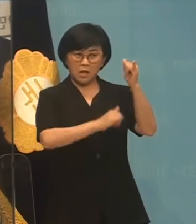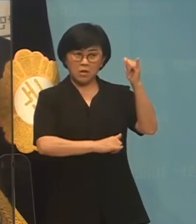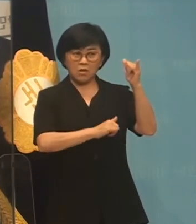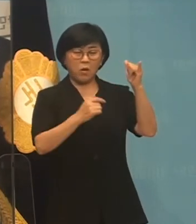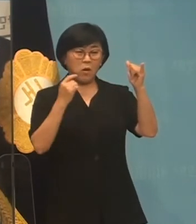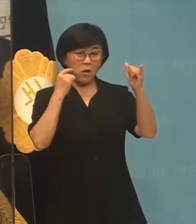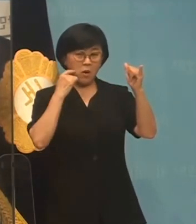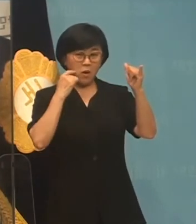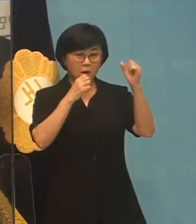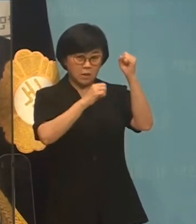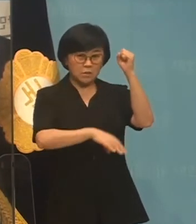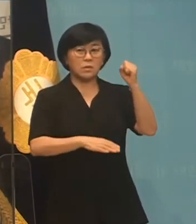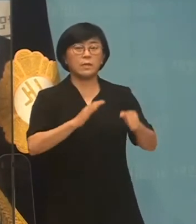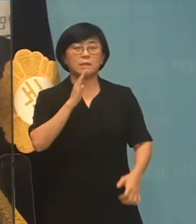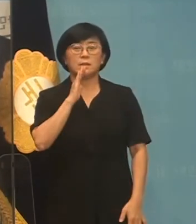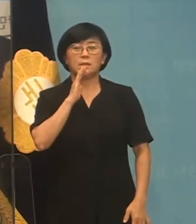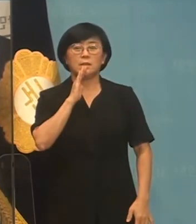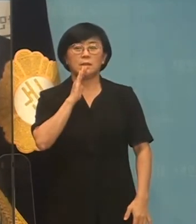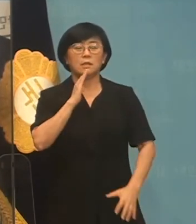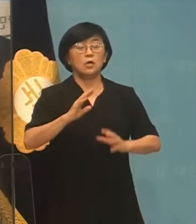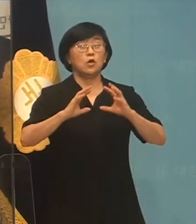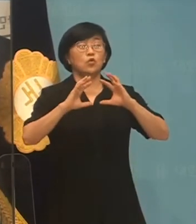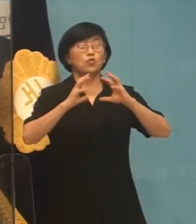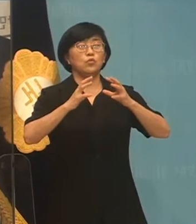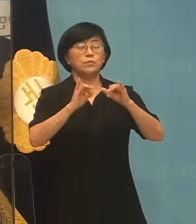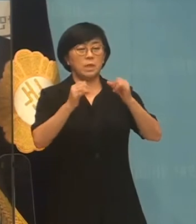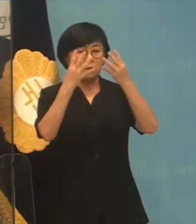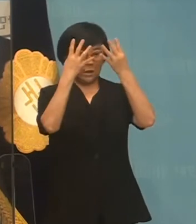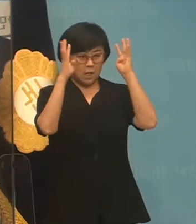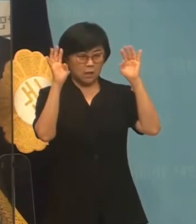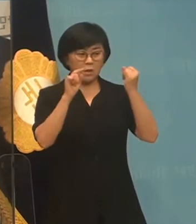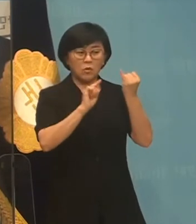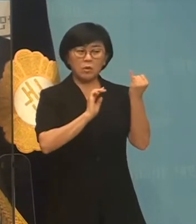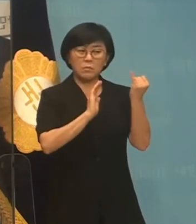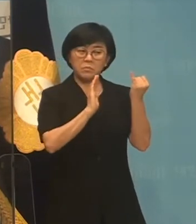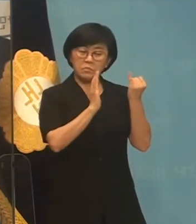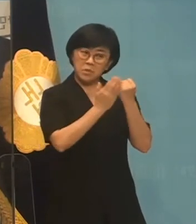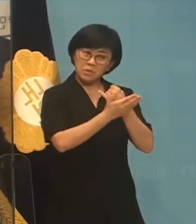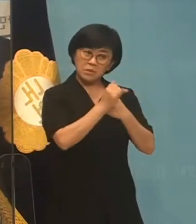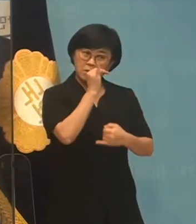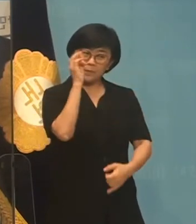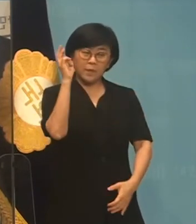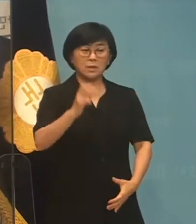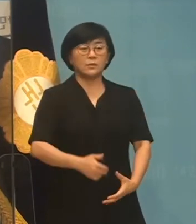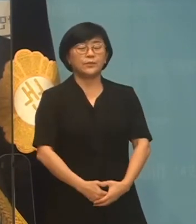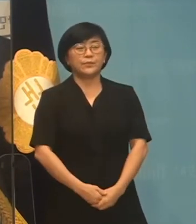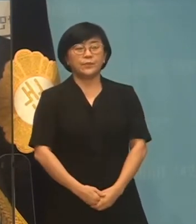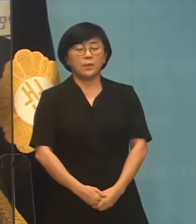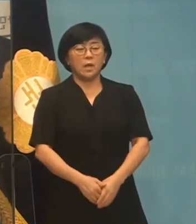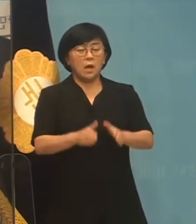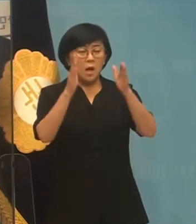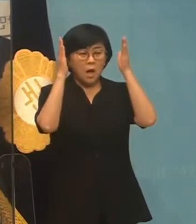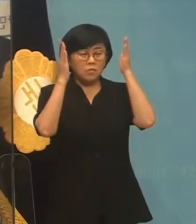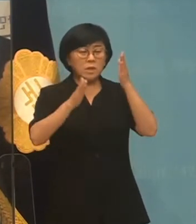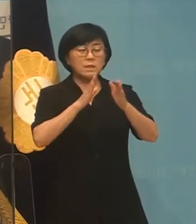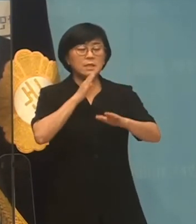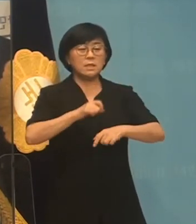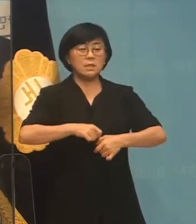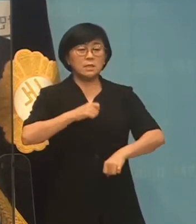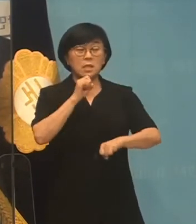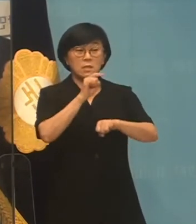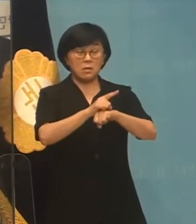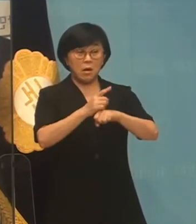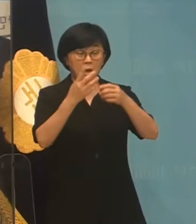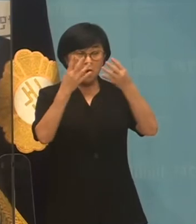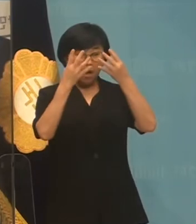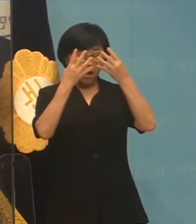기초한다는 사실이 드러났지만 국민들은 여전히 김 씨를 비호하고 있습니다. 학문의 진실성과 학교 명예를 해친